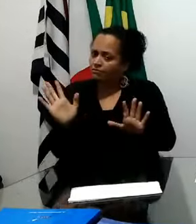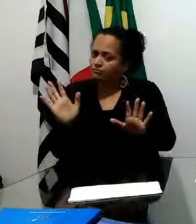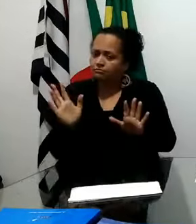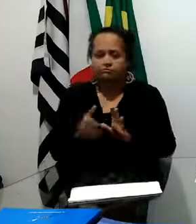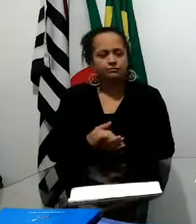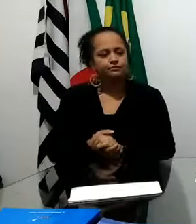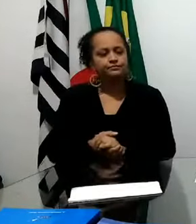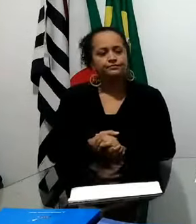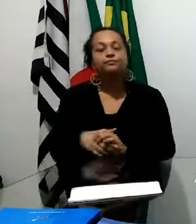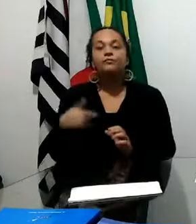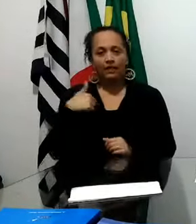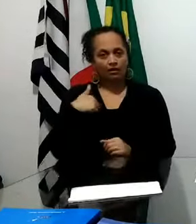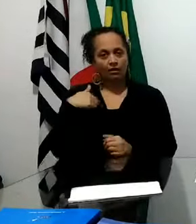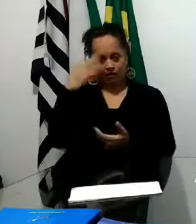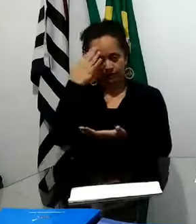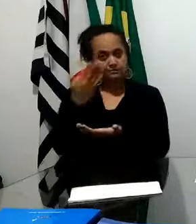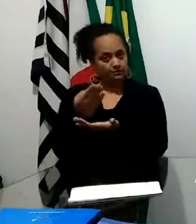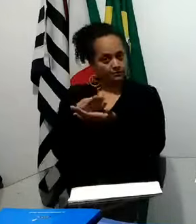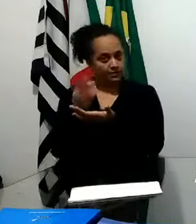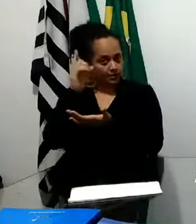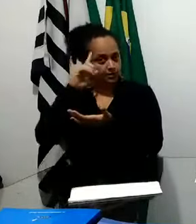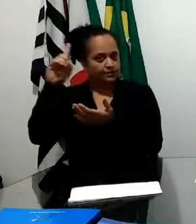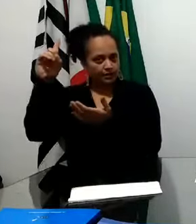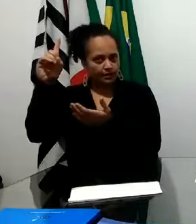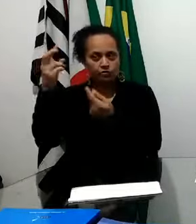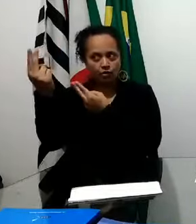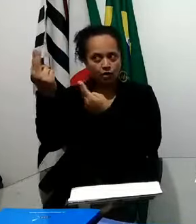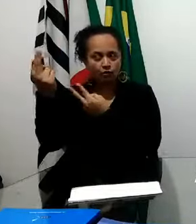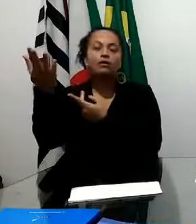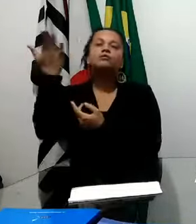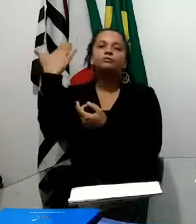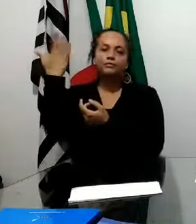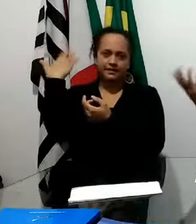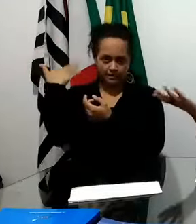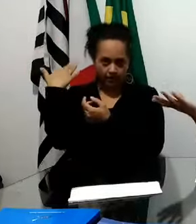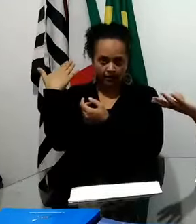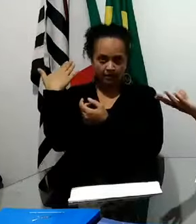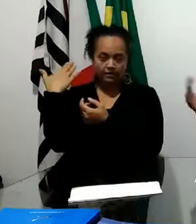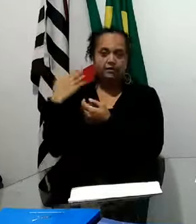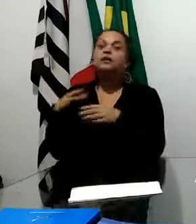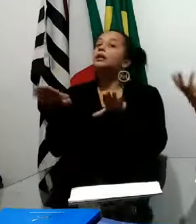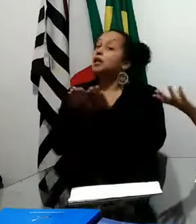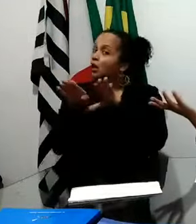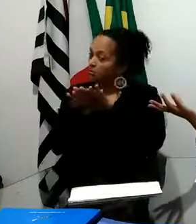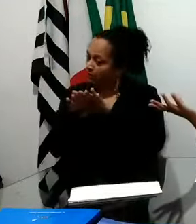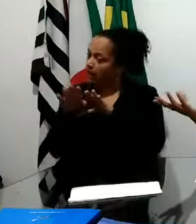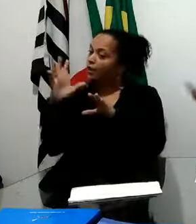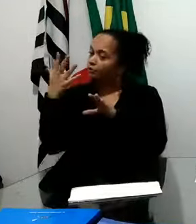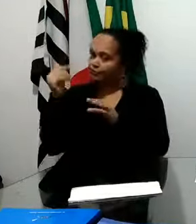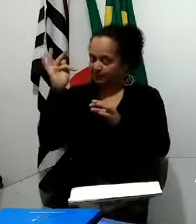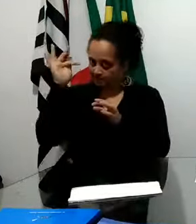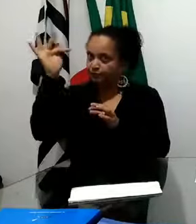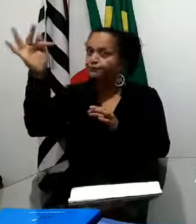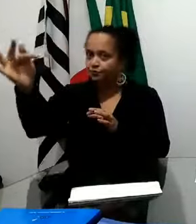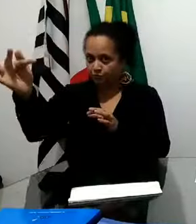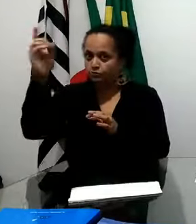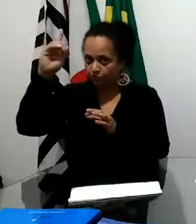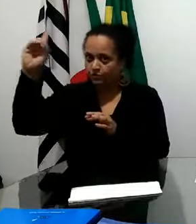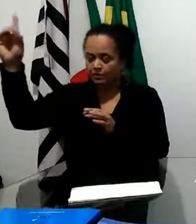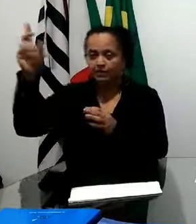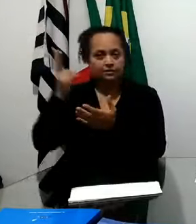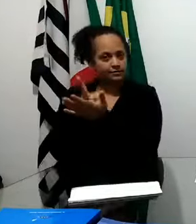que Deus, assim como lá no passado, né? E também agora no futuro, até que se cumpra, né, as profecias